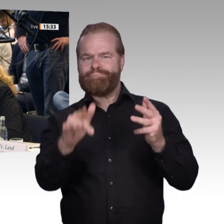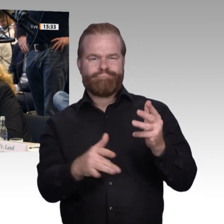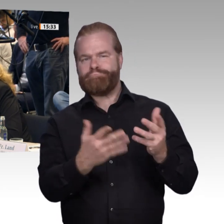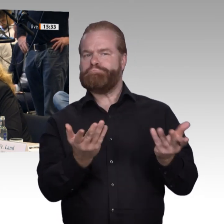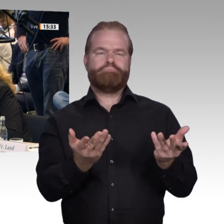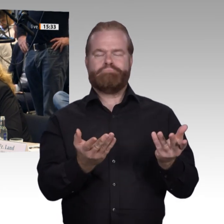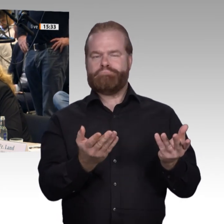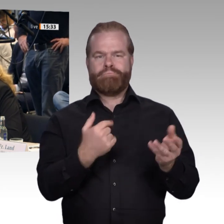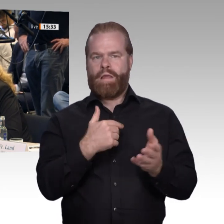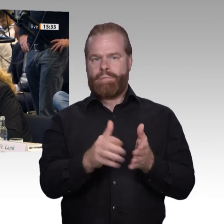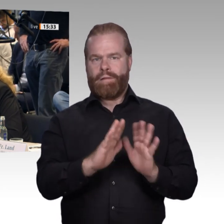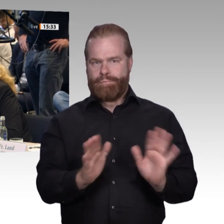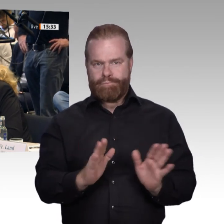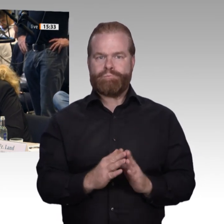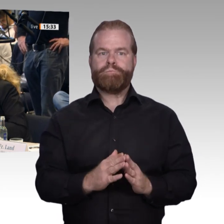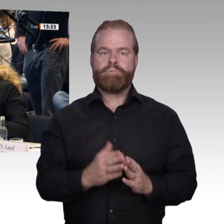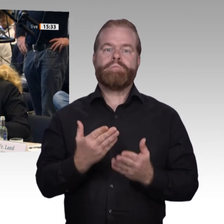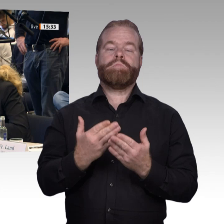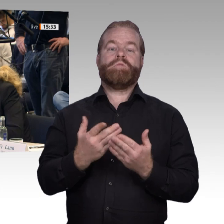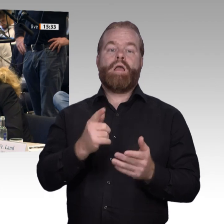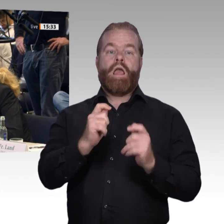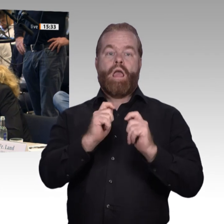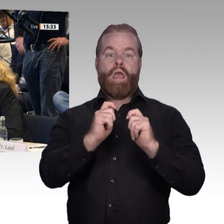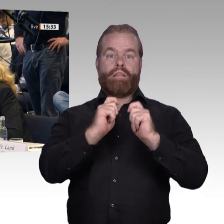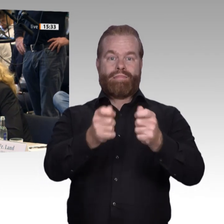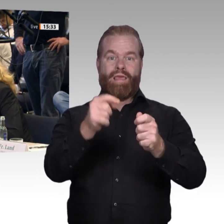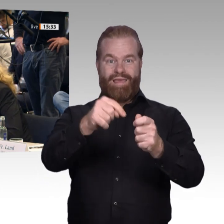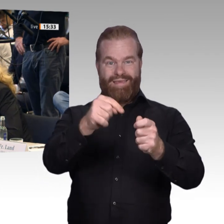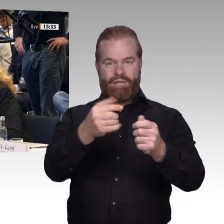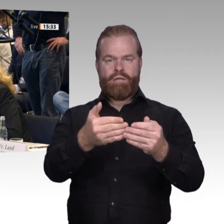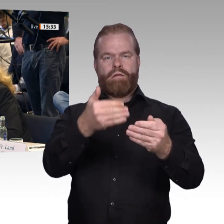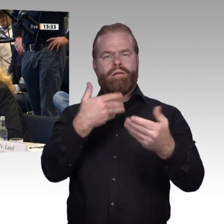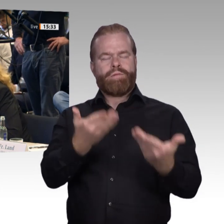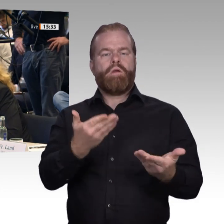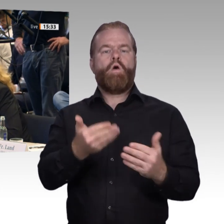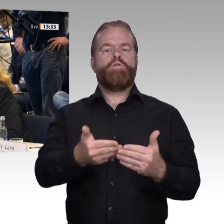bereichern bzw. auch entlasten, also je nachdem, wie man drauf schaut.